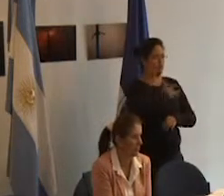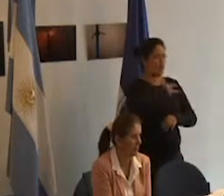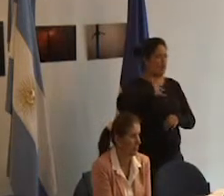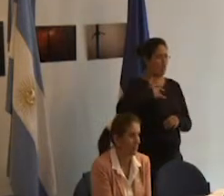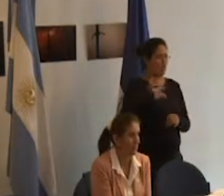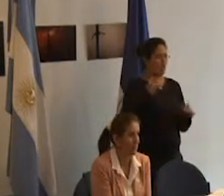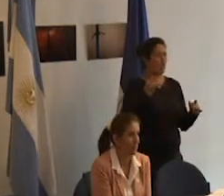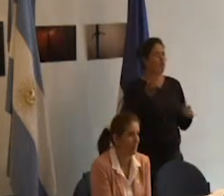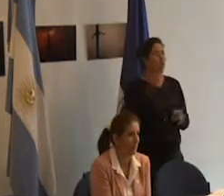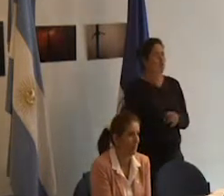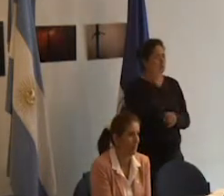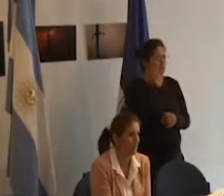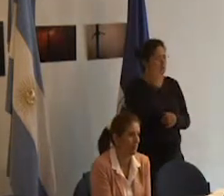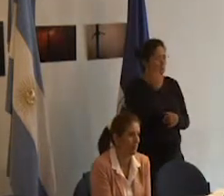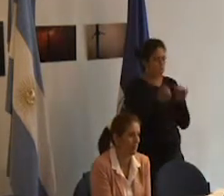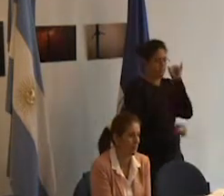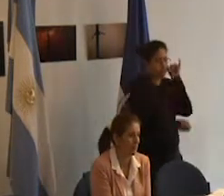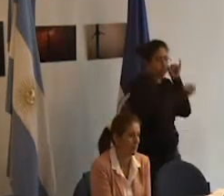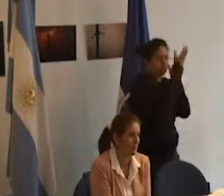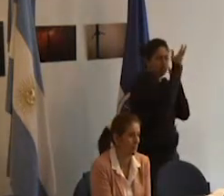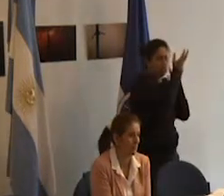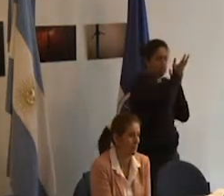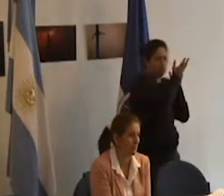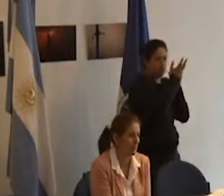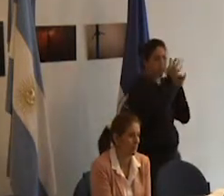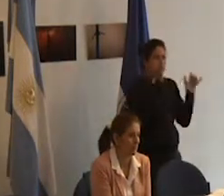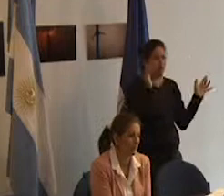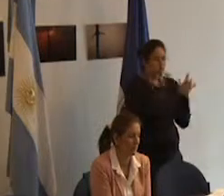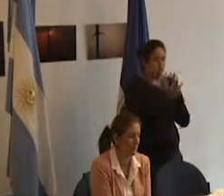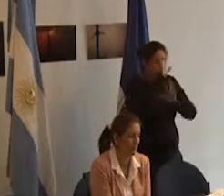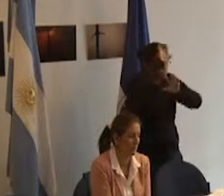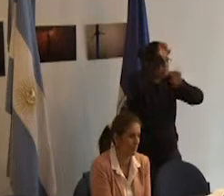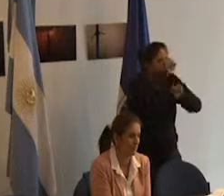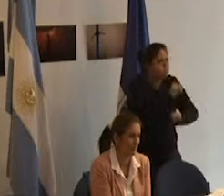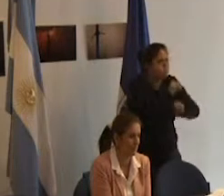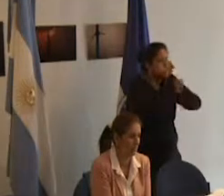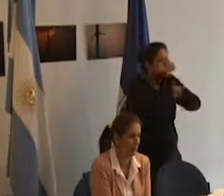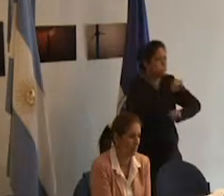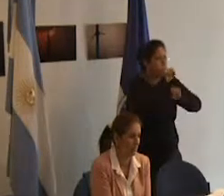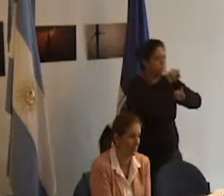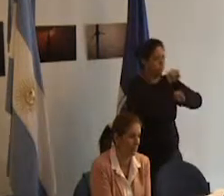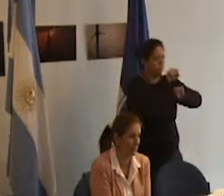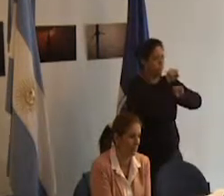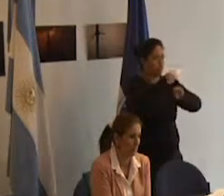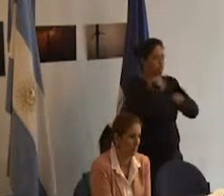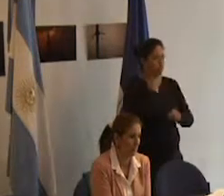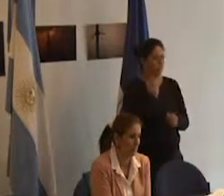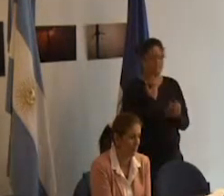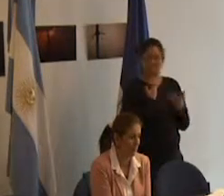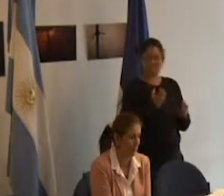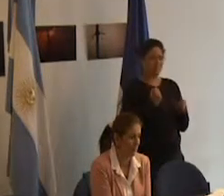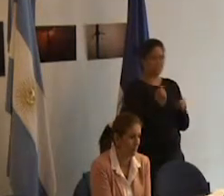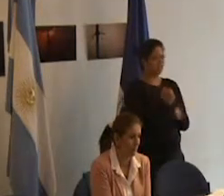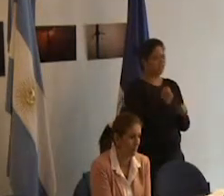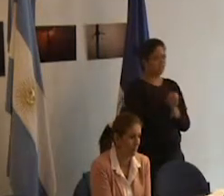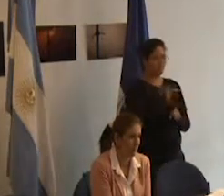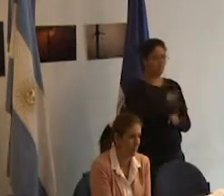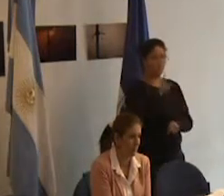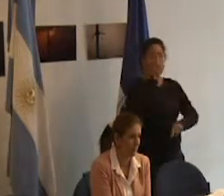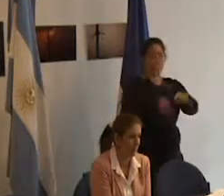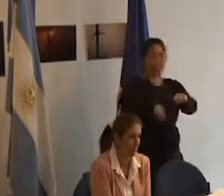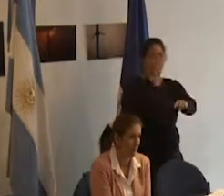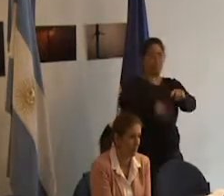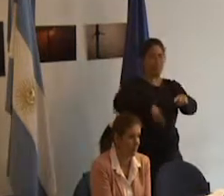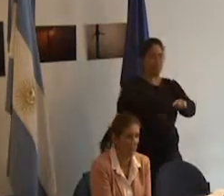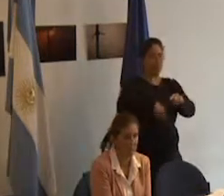de la salud al pensar que lo pedagógico está pensado desde la potencialidad. Yo no quiero trabajar con el niño desde lo que el